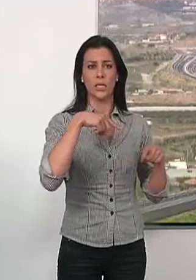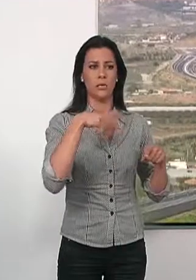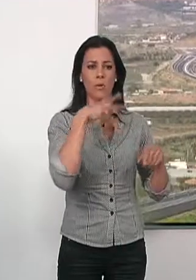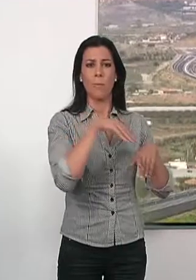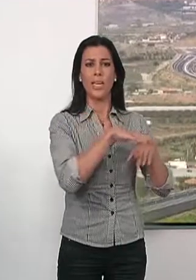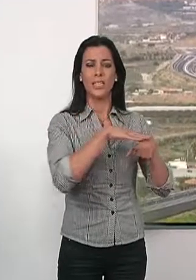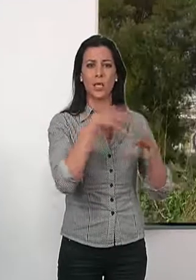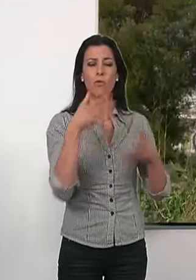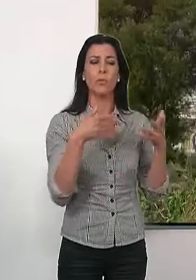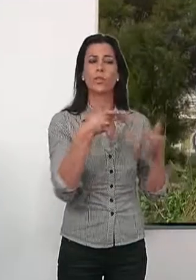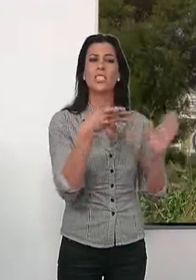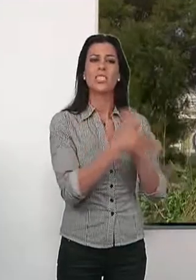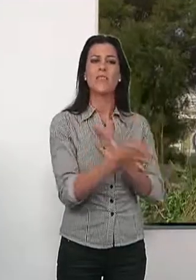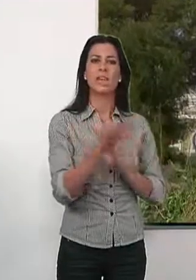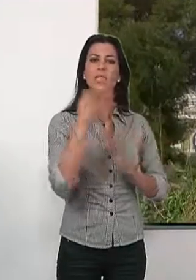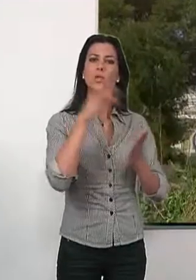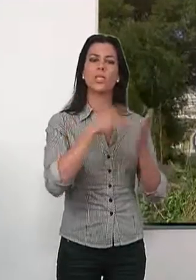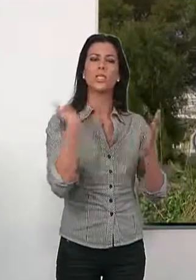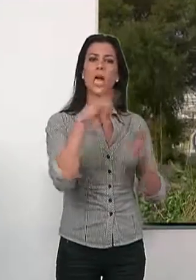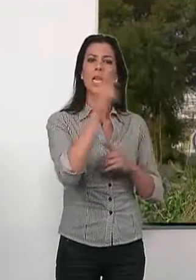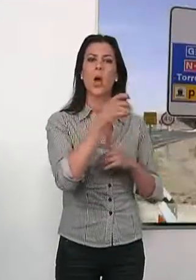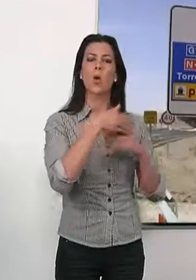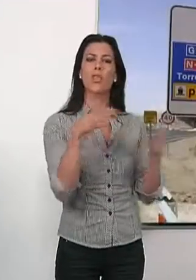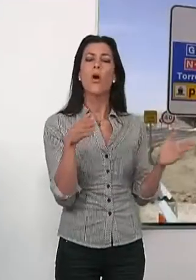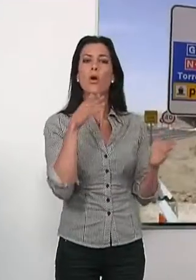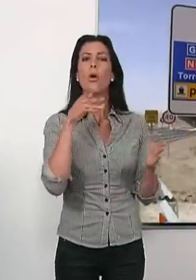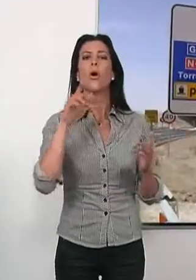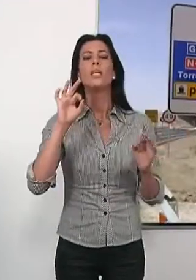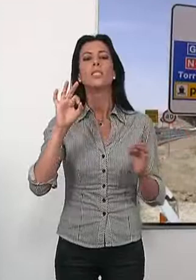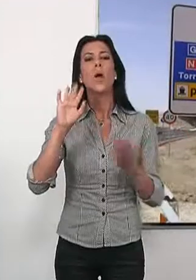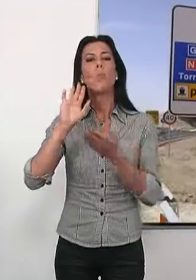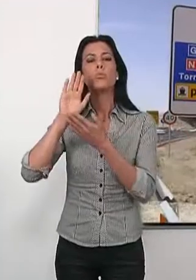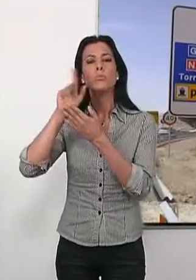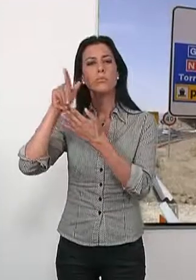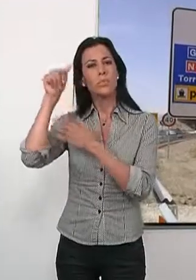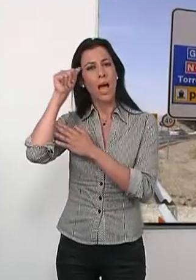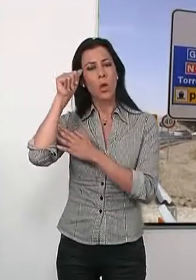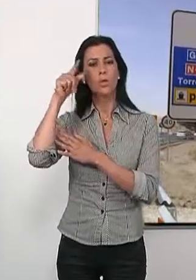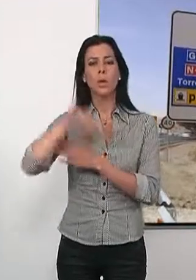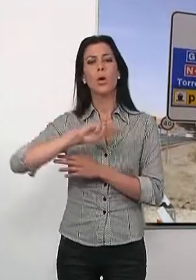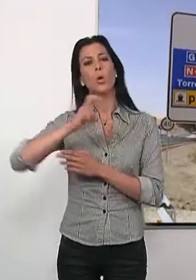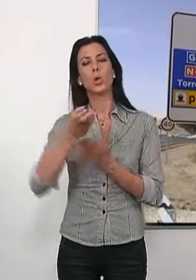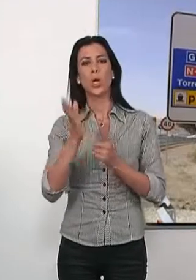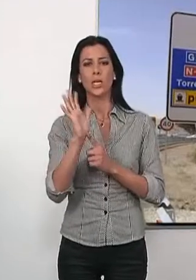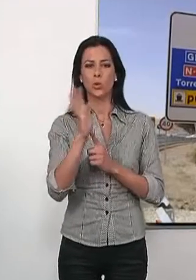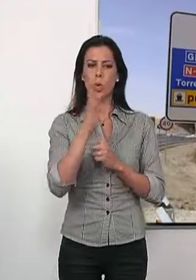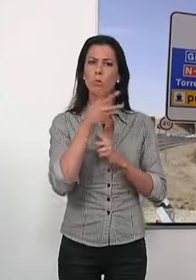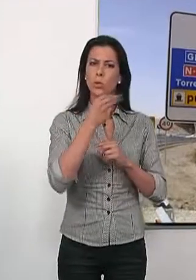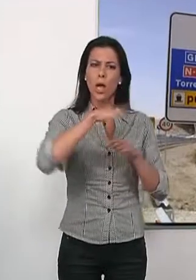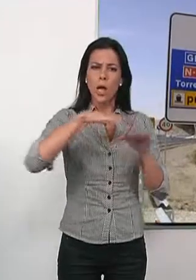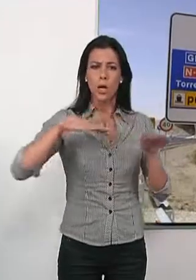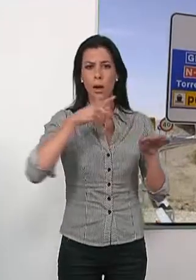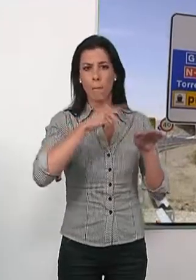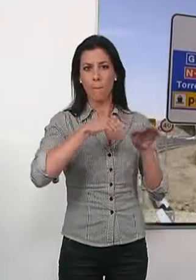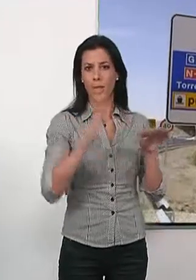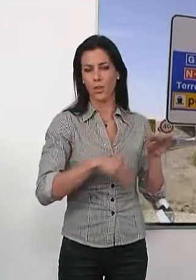por parte del ministerio de fomento lo que ha permitido de inaugurar el tramo puntalón-carchuna evitando el paso por torrenueva y la densidad de tráfico